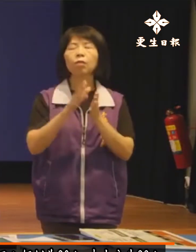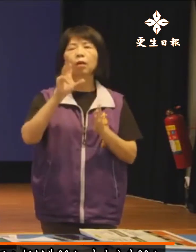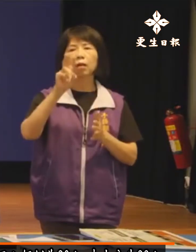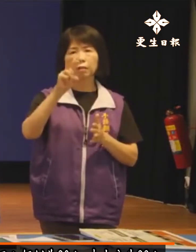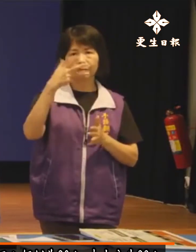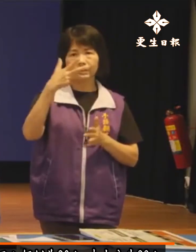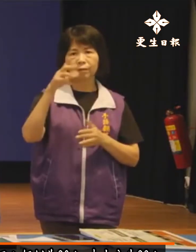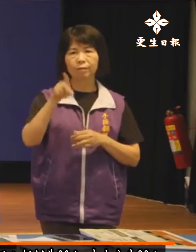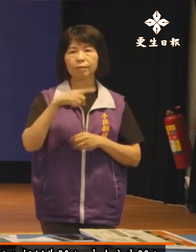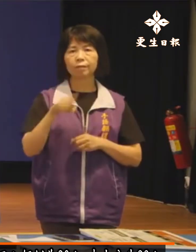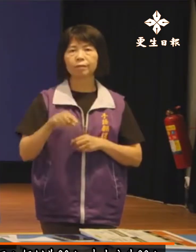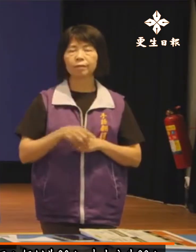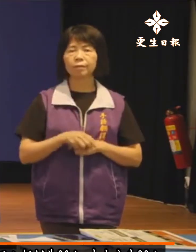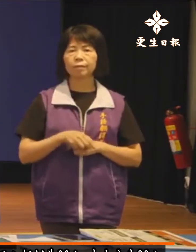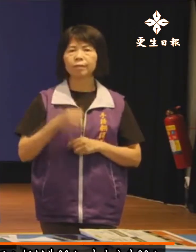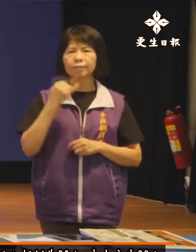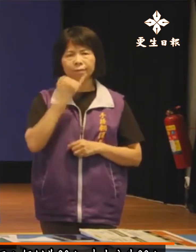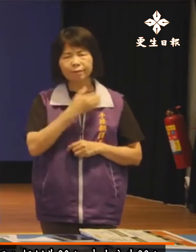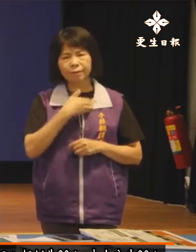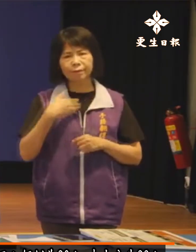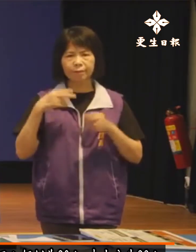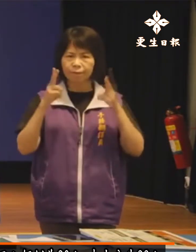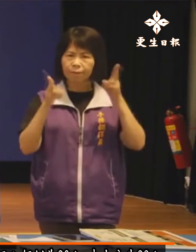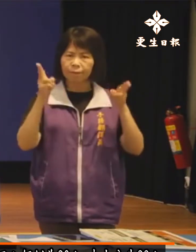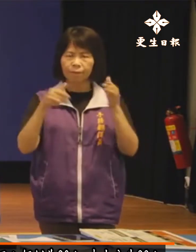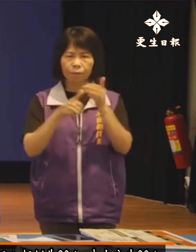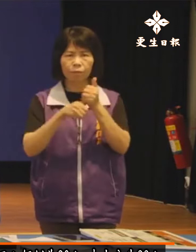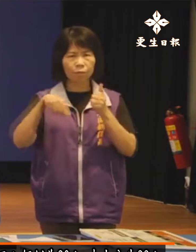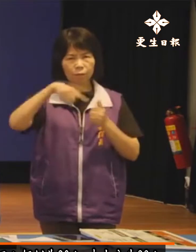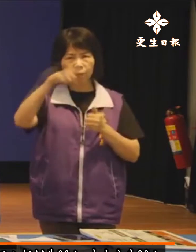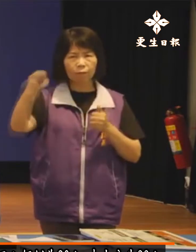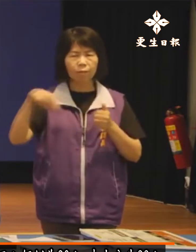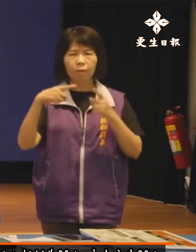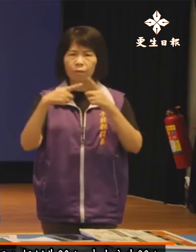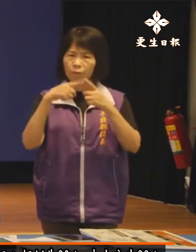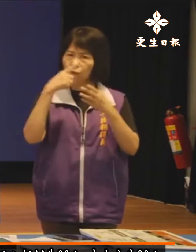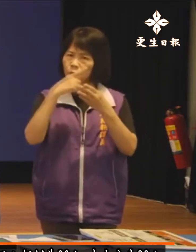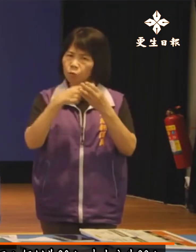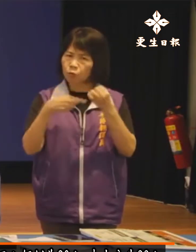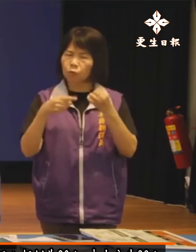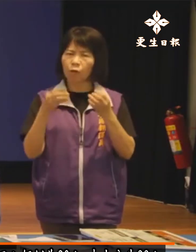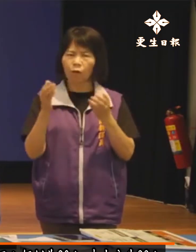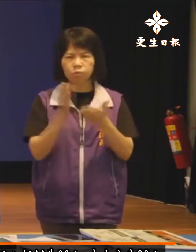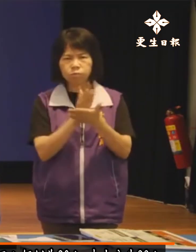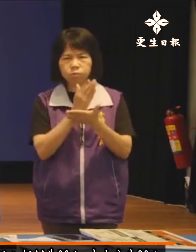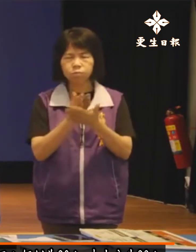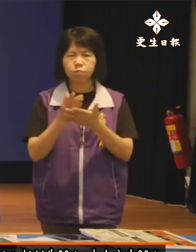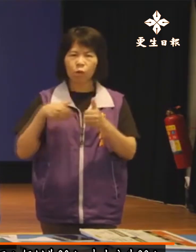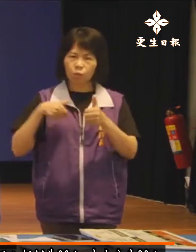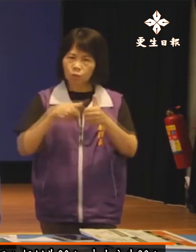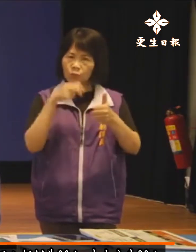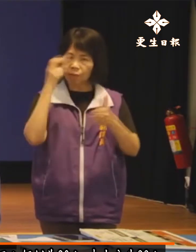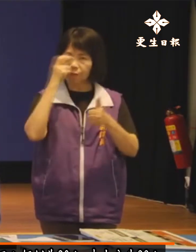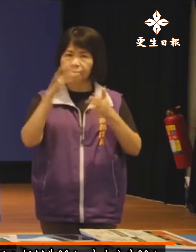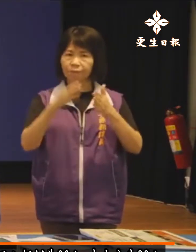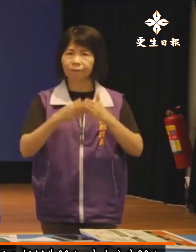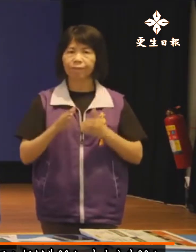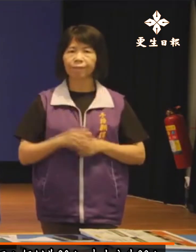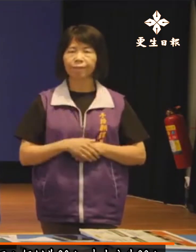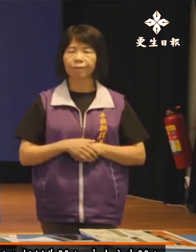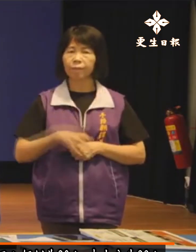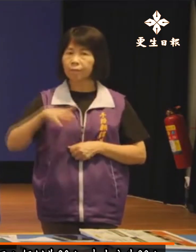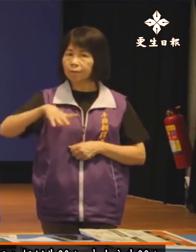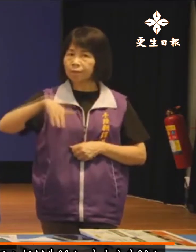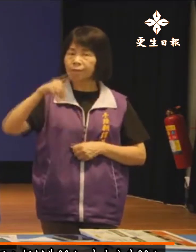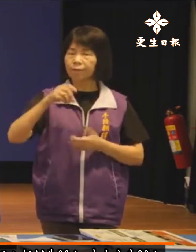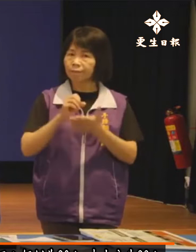的个案数一共是28人，那可能有些卫生中央疫情指挥中心还是在继续做判断跟追踪。